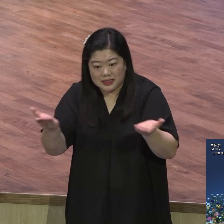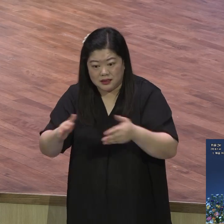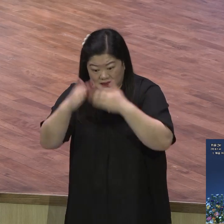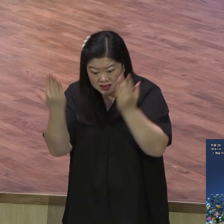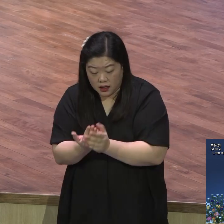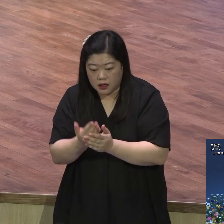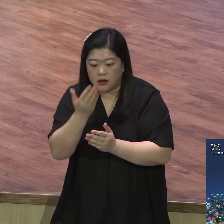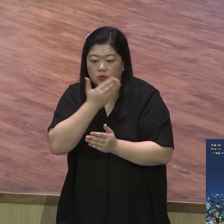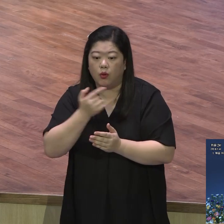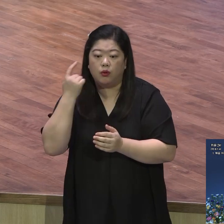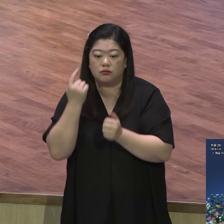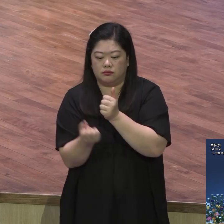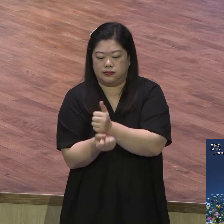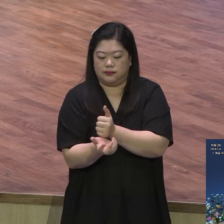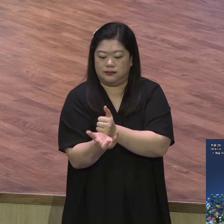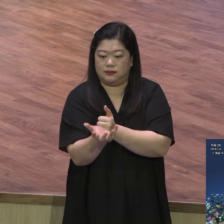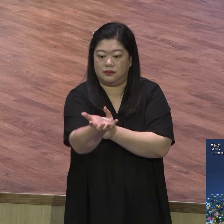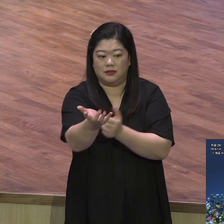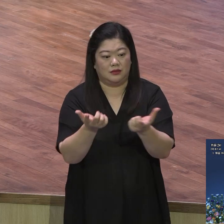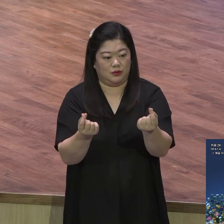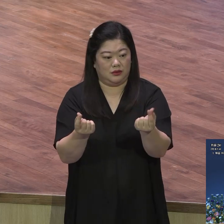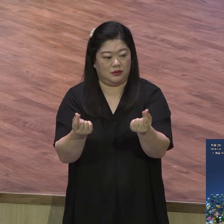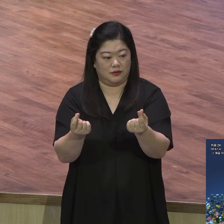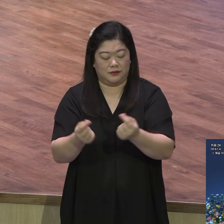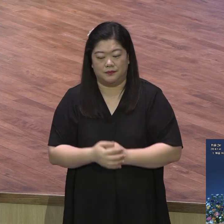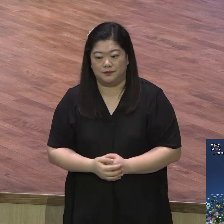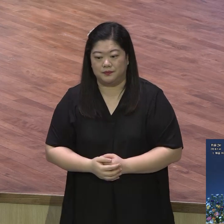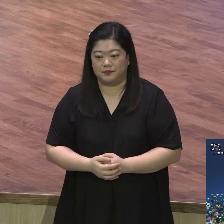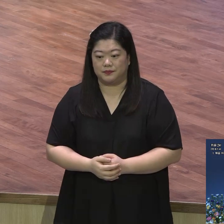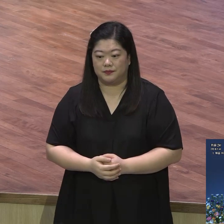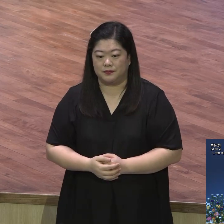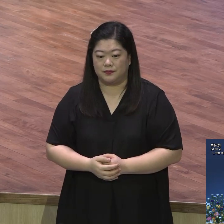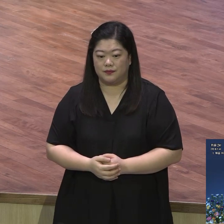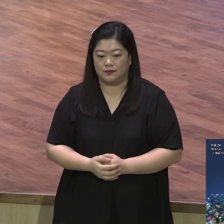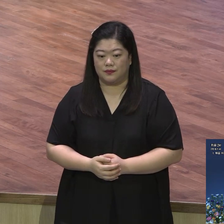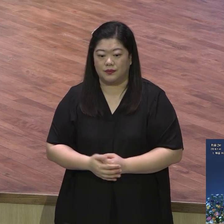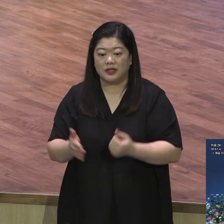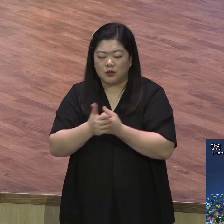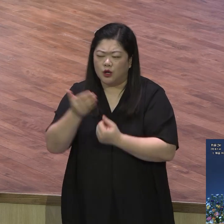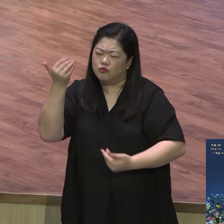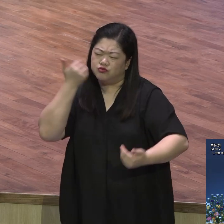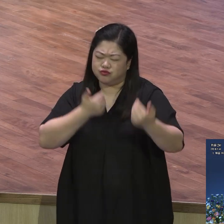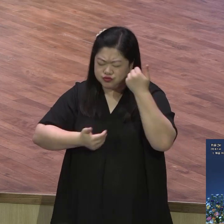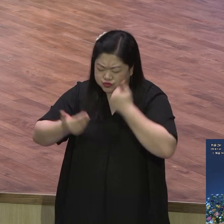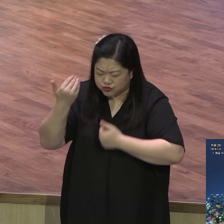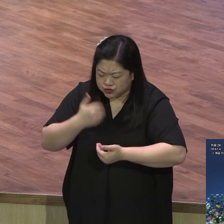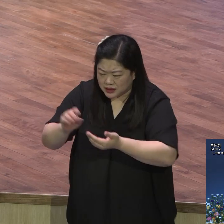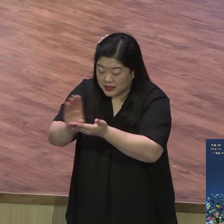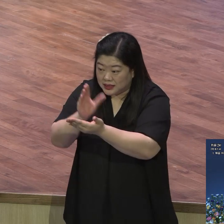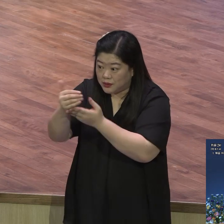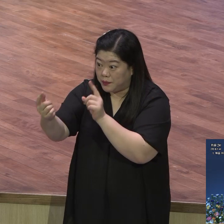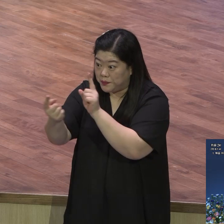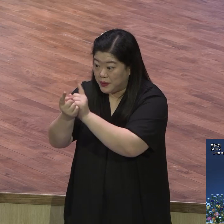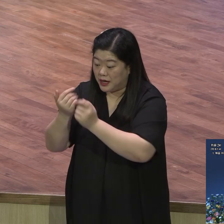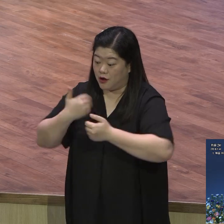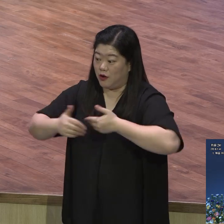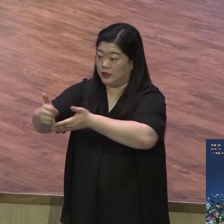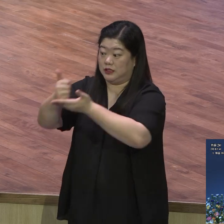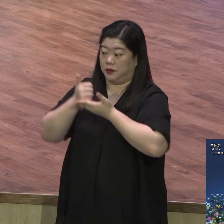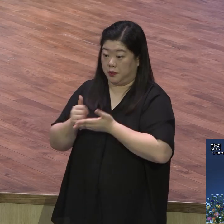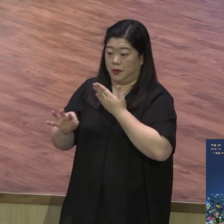증거하고 있는 것입니다. 그걸 증거하는 거예요. 그래서 누구든지 그리스도 안에 있으면 새로운 피조물이라